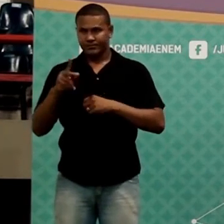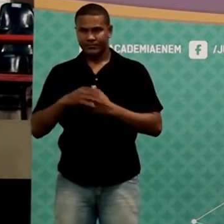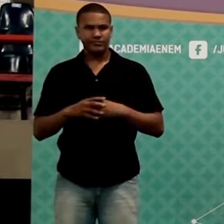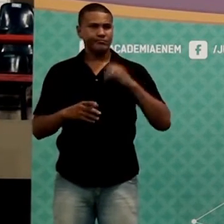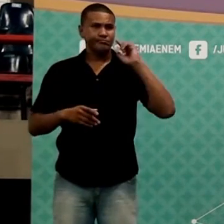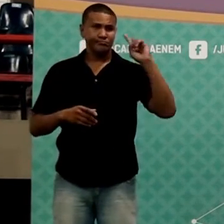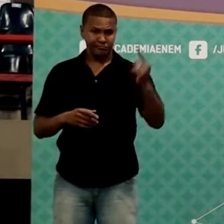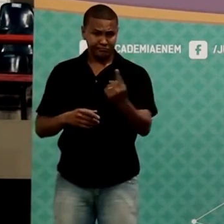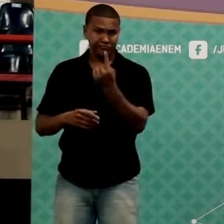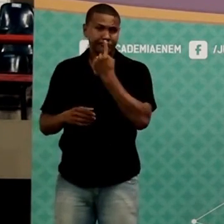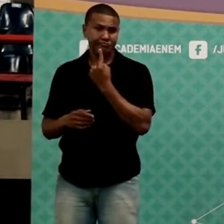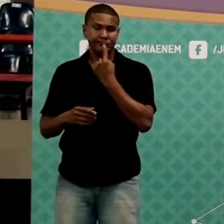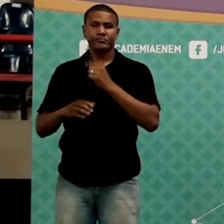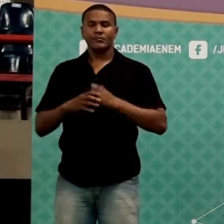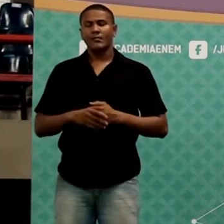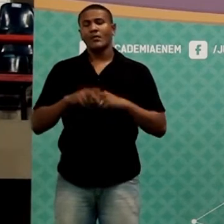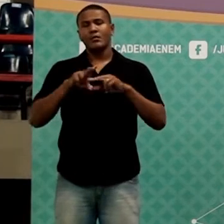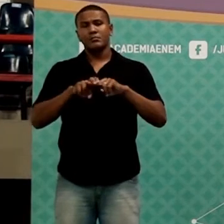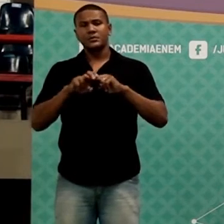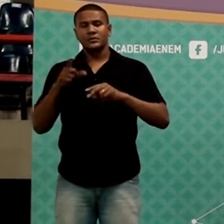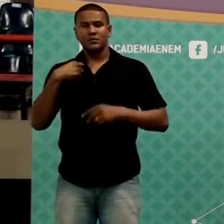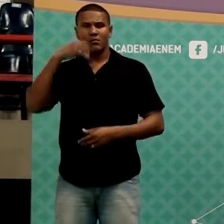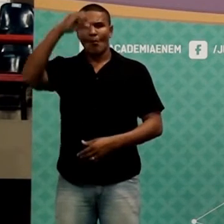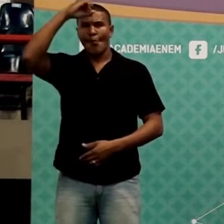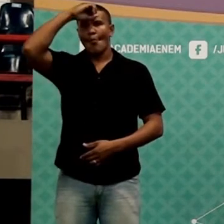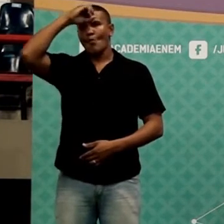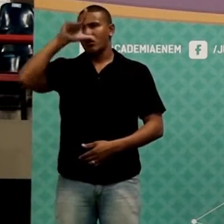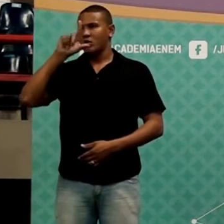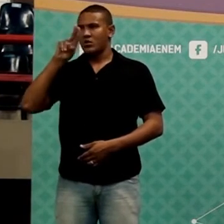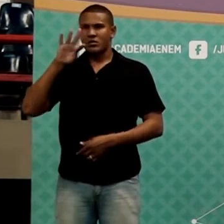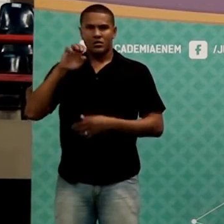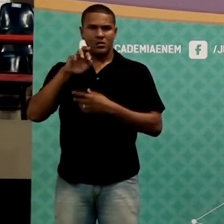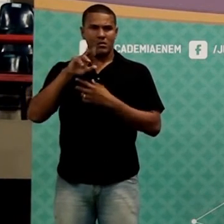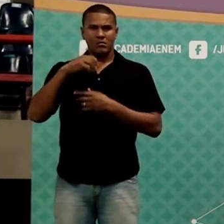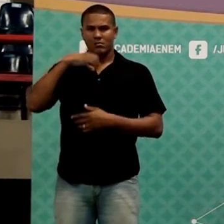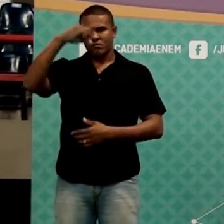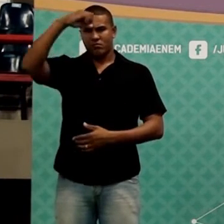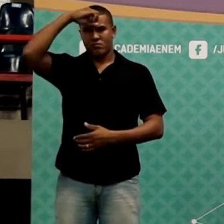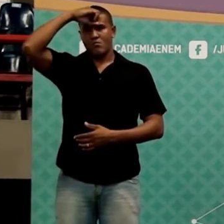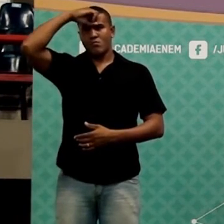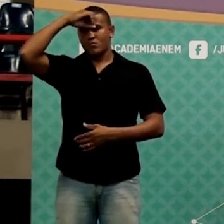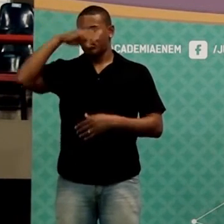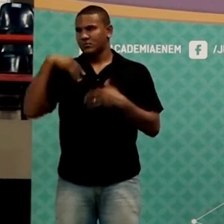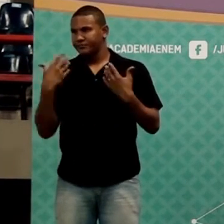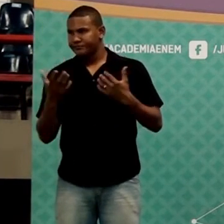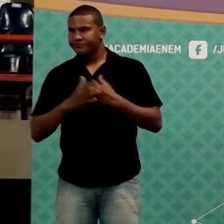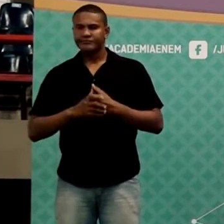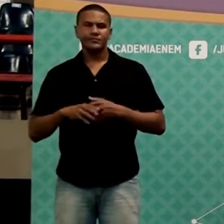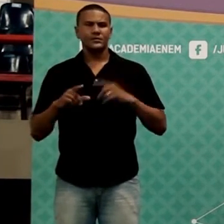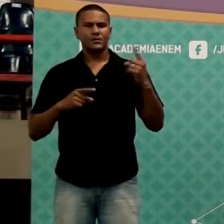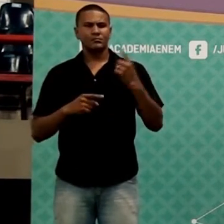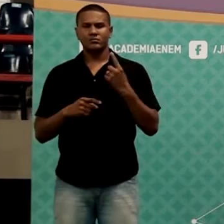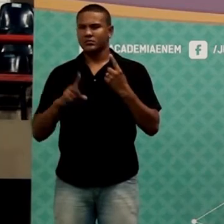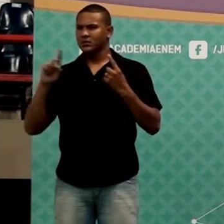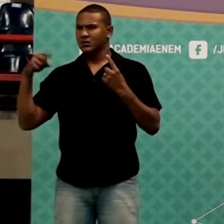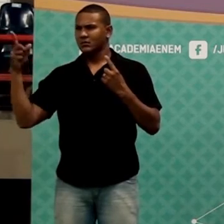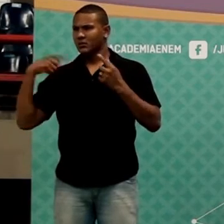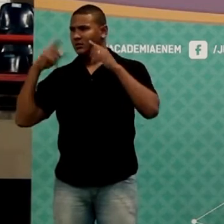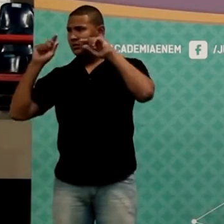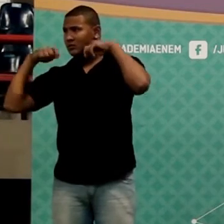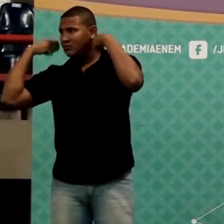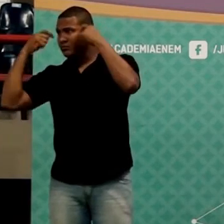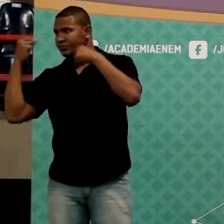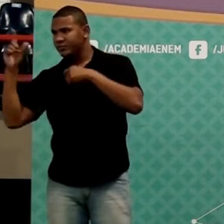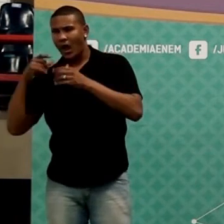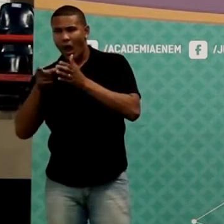como funcionava a política da época, os monges de Lutero, que cuidaram dele, pediram para falar com o mensageiro do Papa